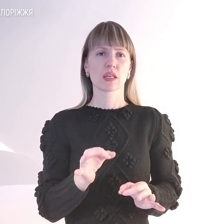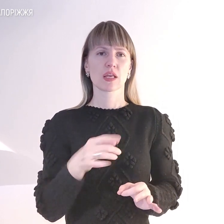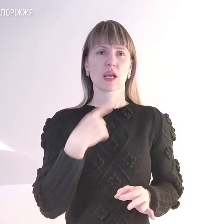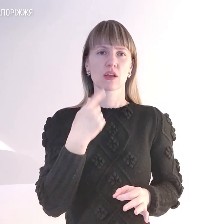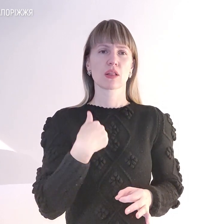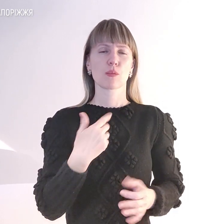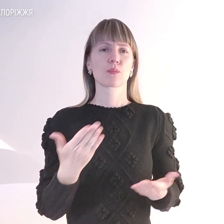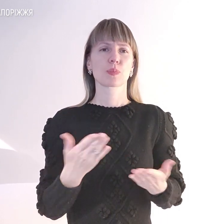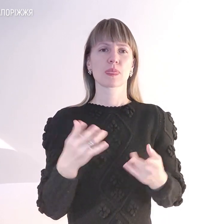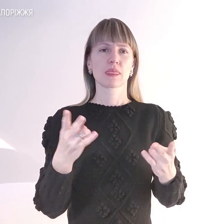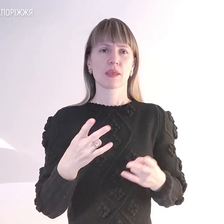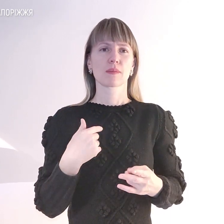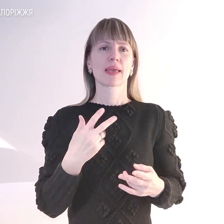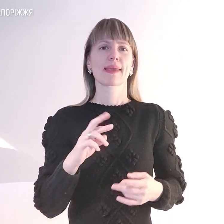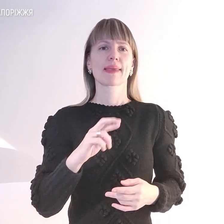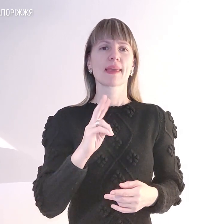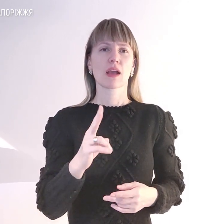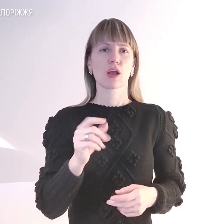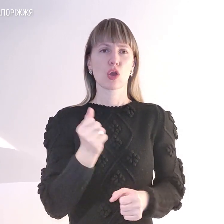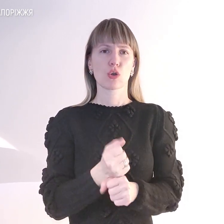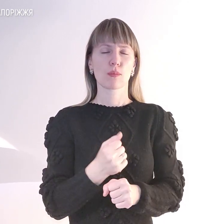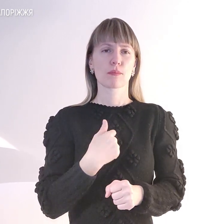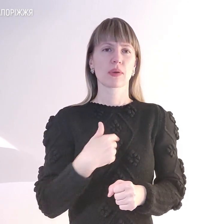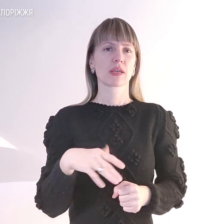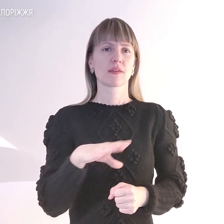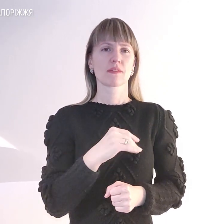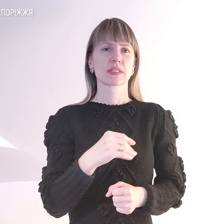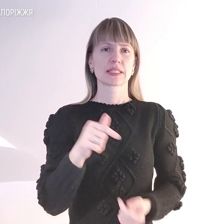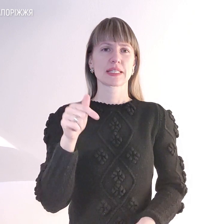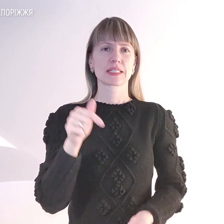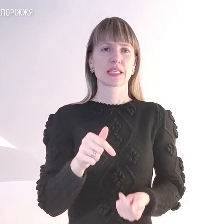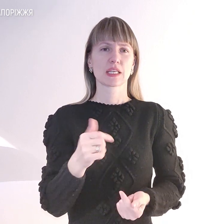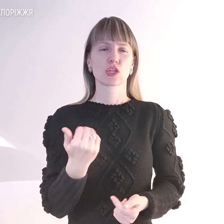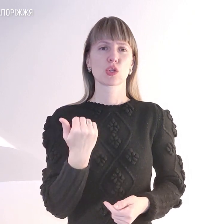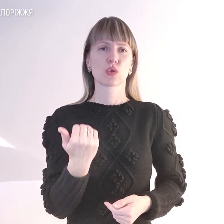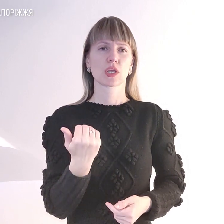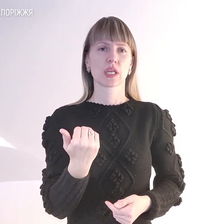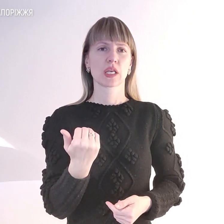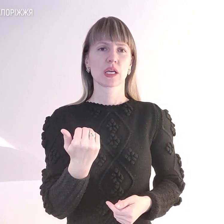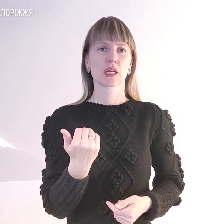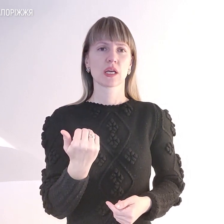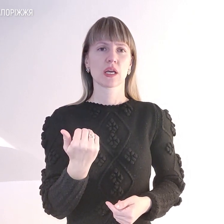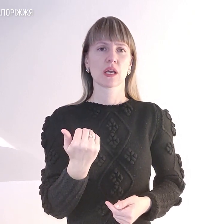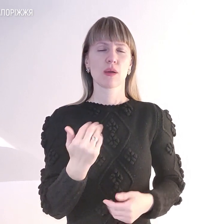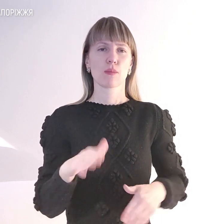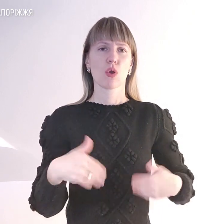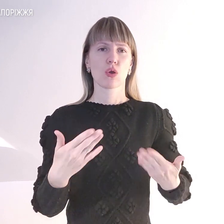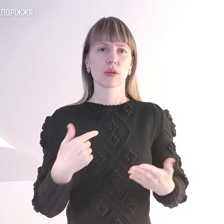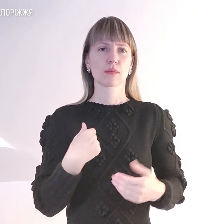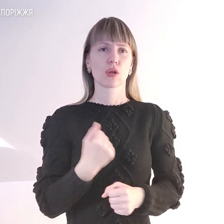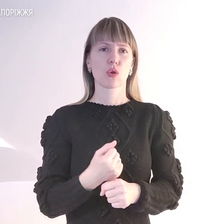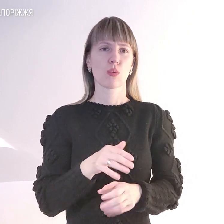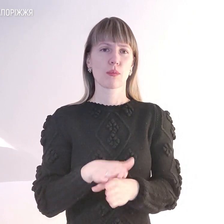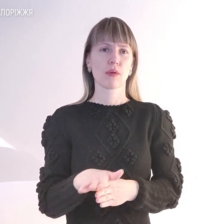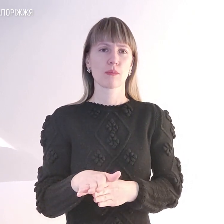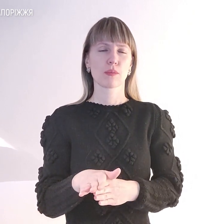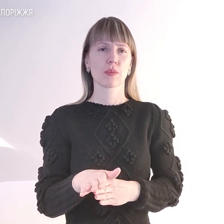який треба, як робити. І ми все згідно з їх порадами робимо. А ти вже